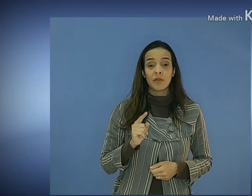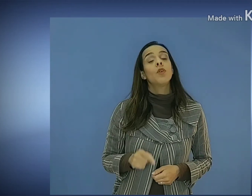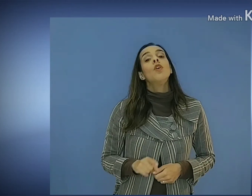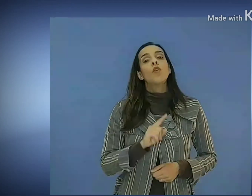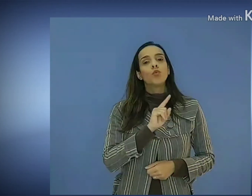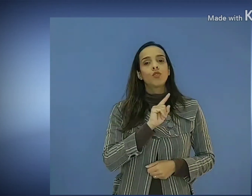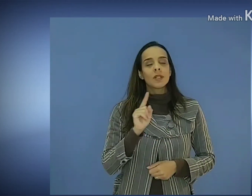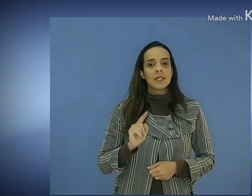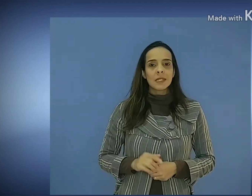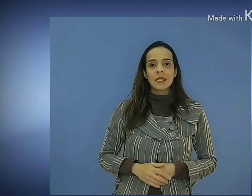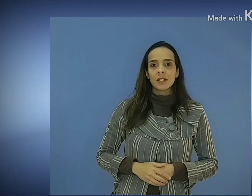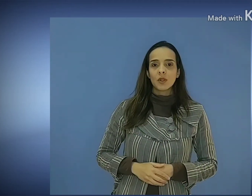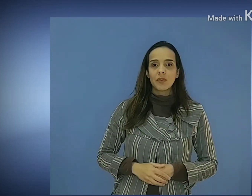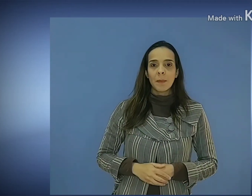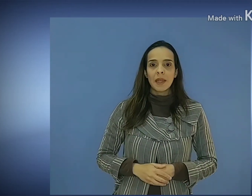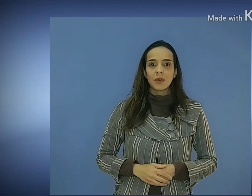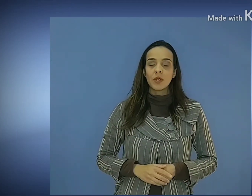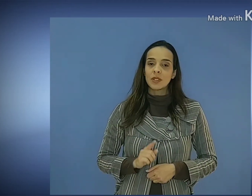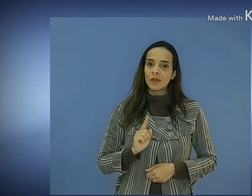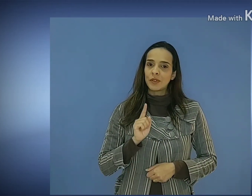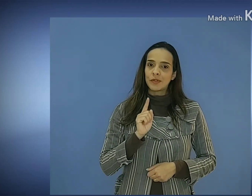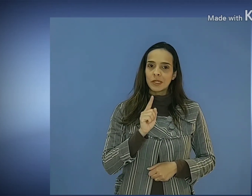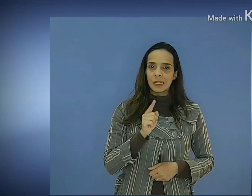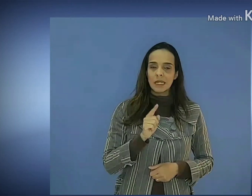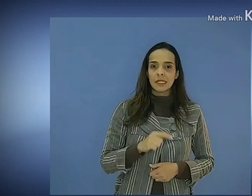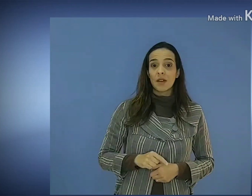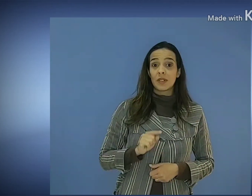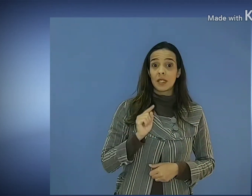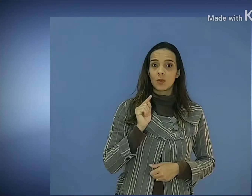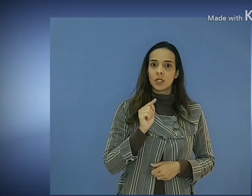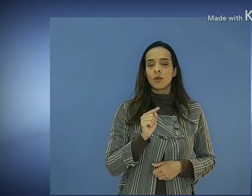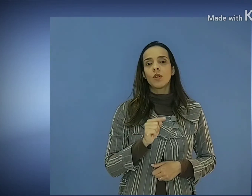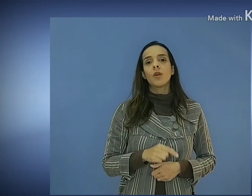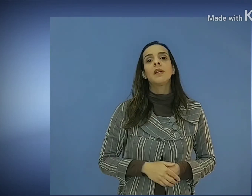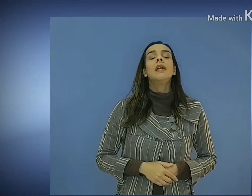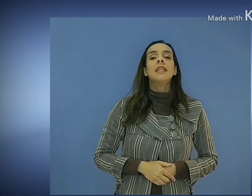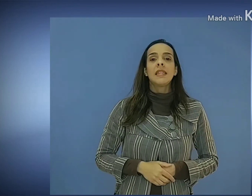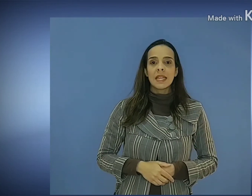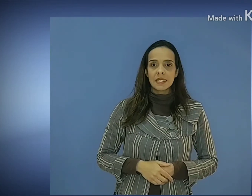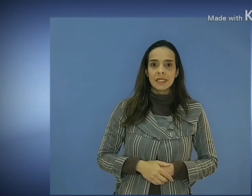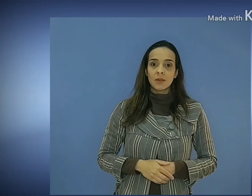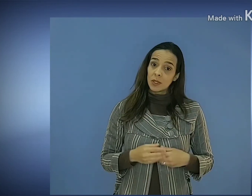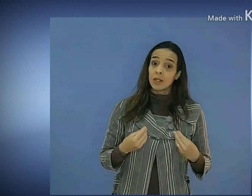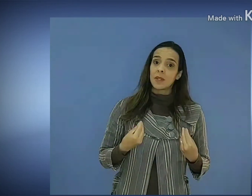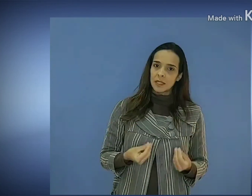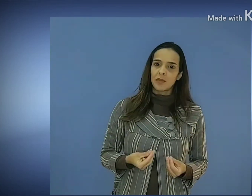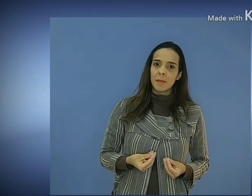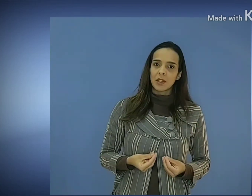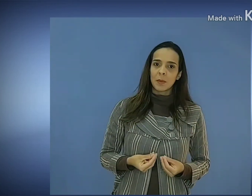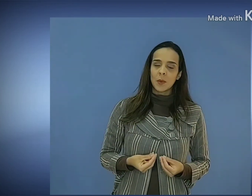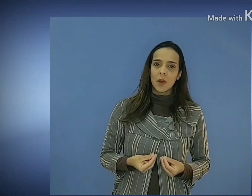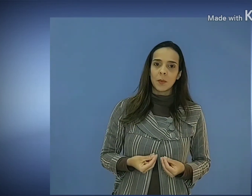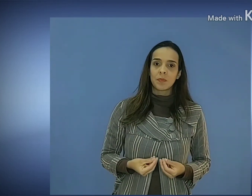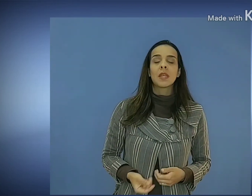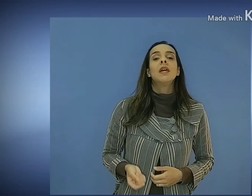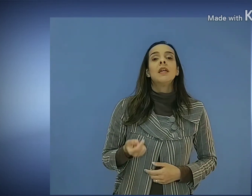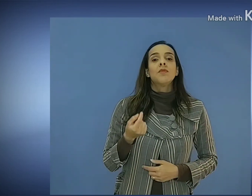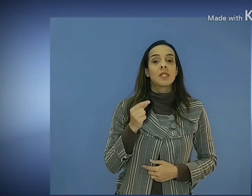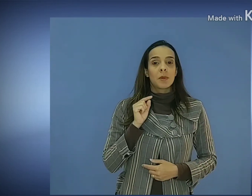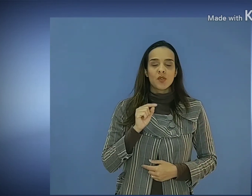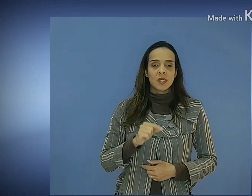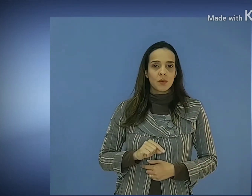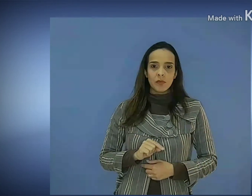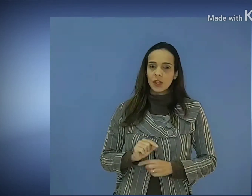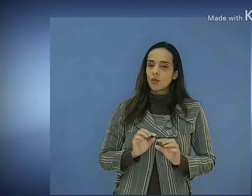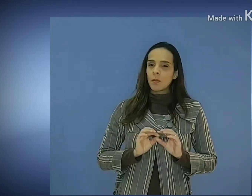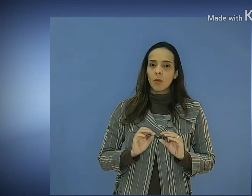um arquivo com todas as letras do alfabeto. E eu desafio vocês a fazerem o seu nome usando esse alfabeto manual.